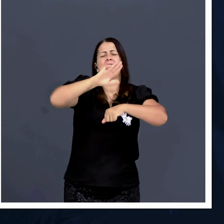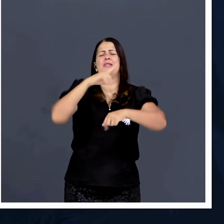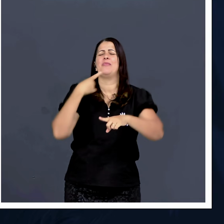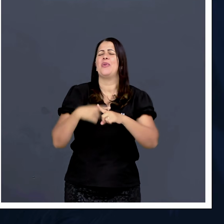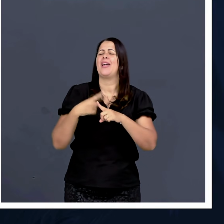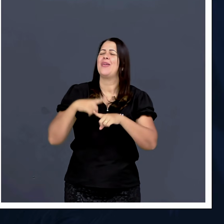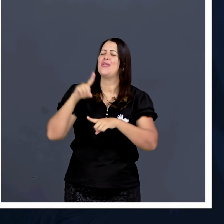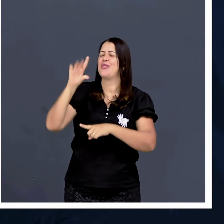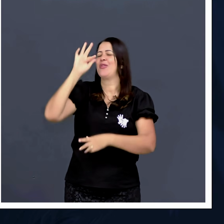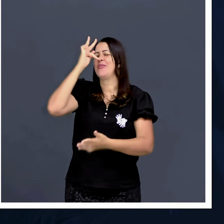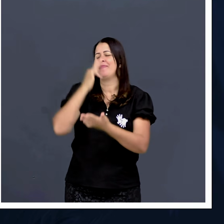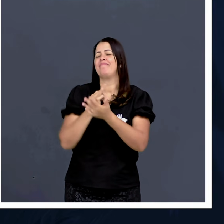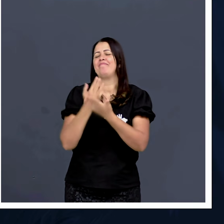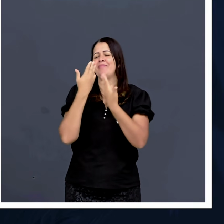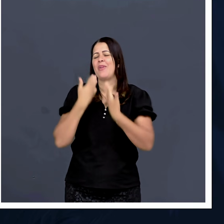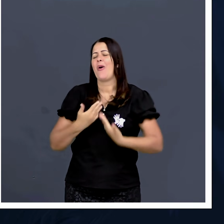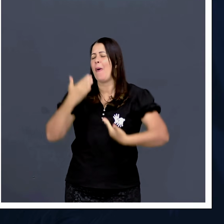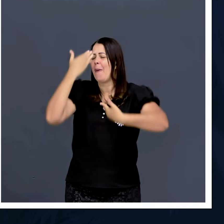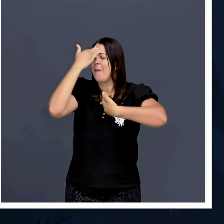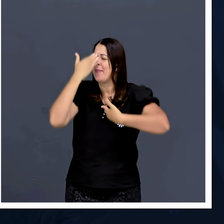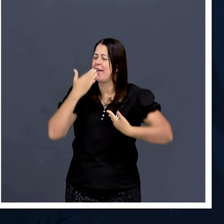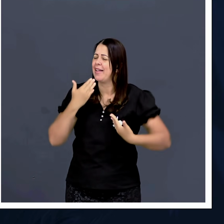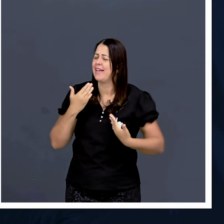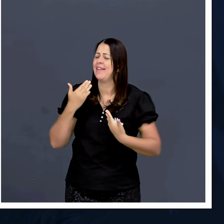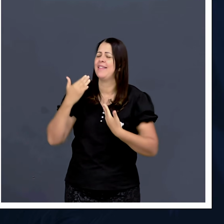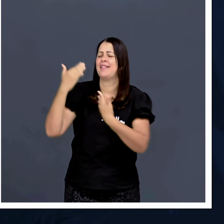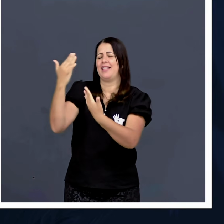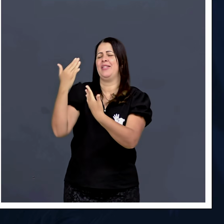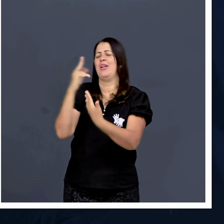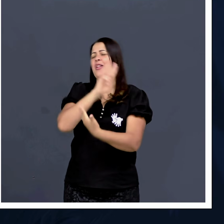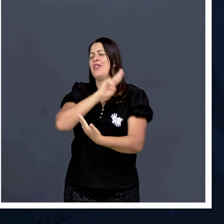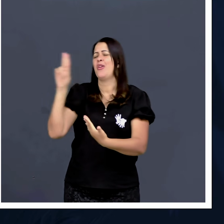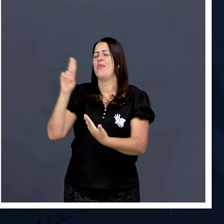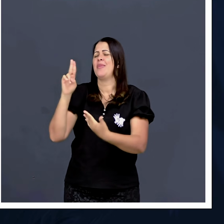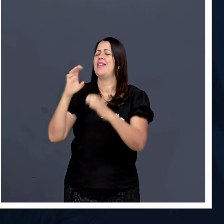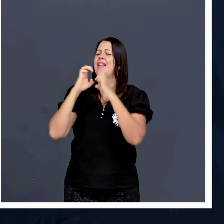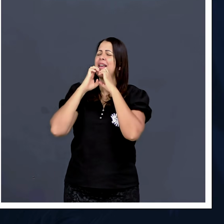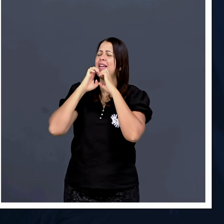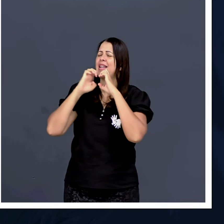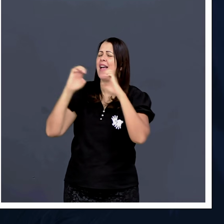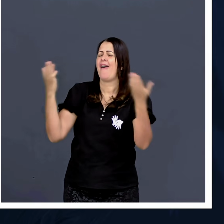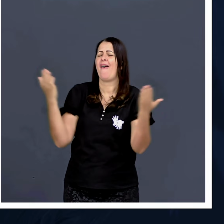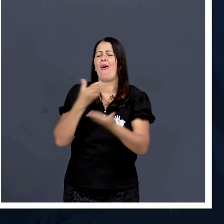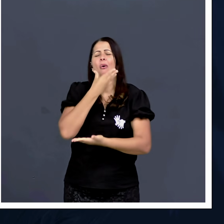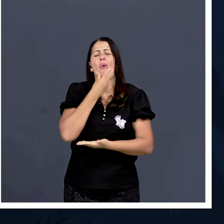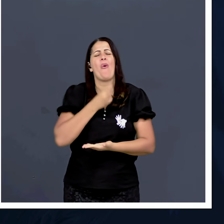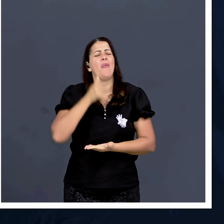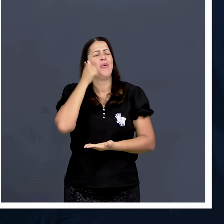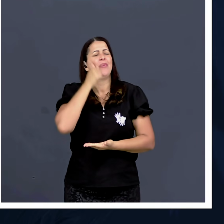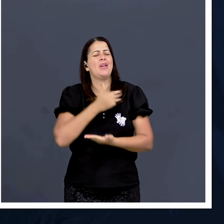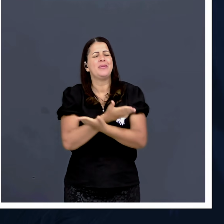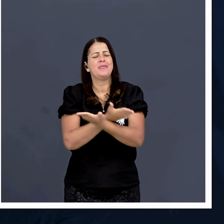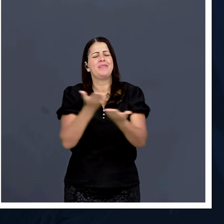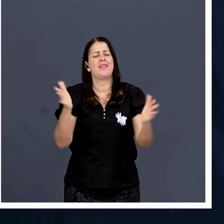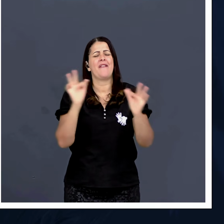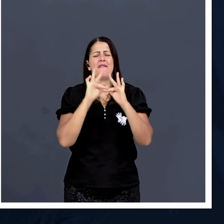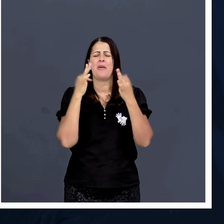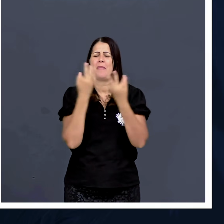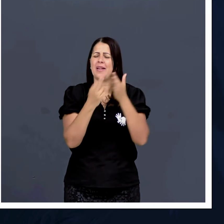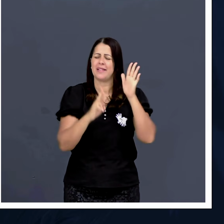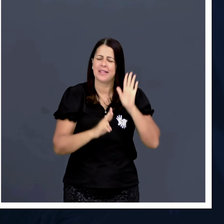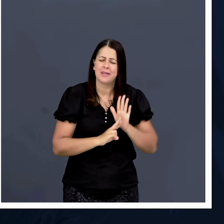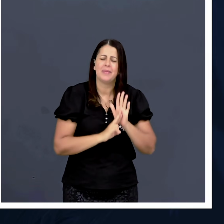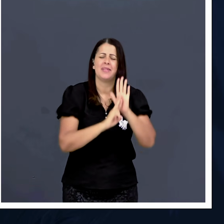confiou. Muito obrigado, Pai. E como ministro do Evangelho, eu declaro sobre esse homem, sobre essa mulher, sobre cada família aqui